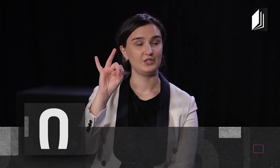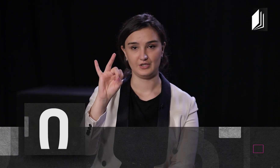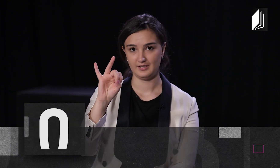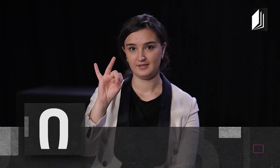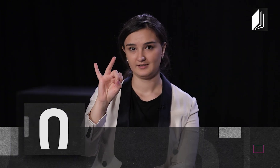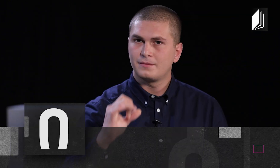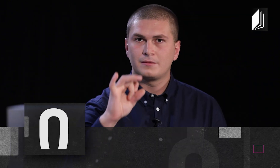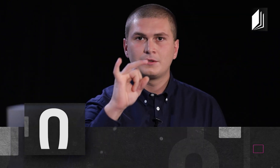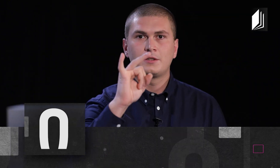ი